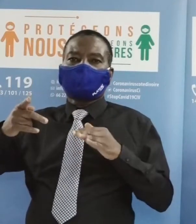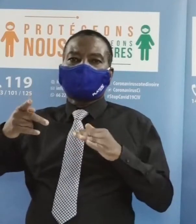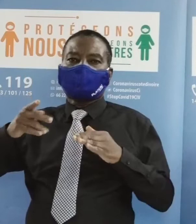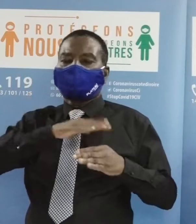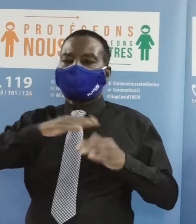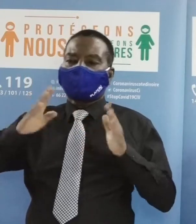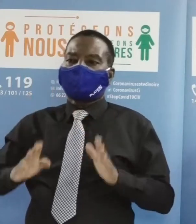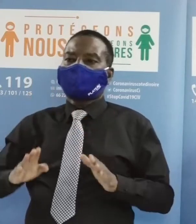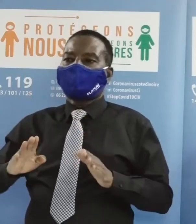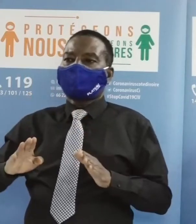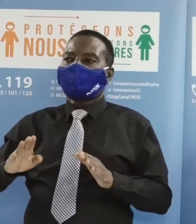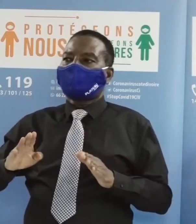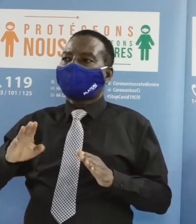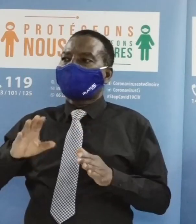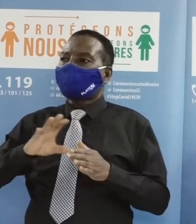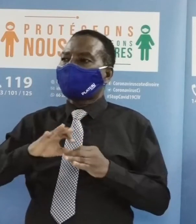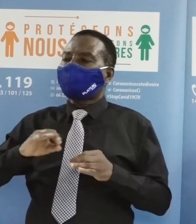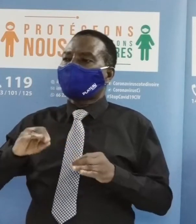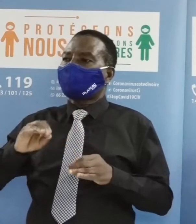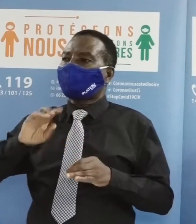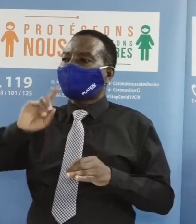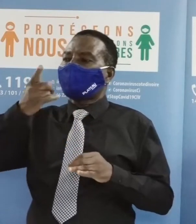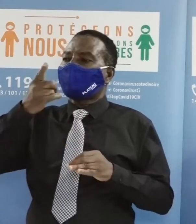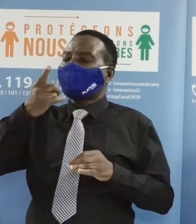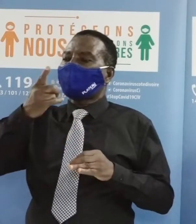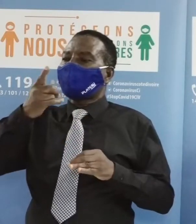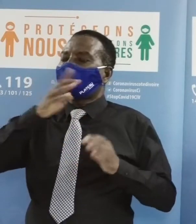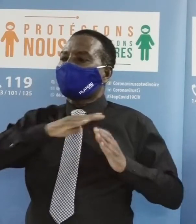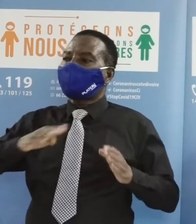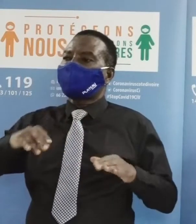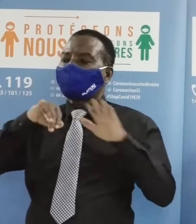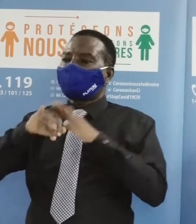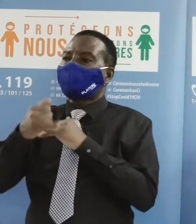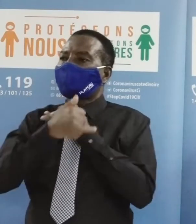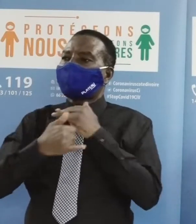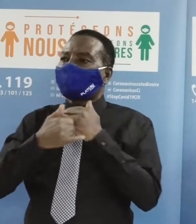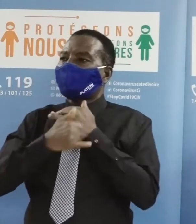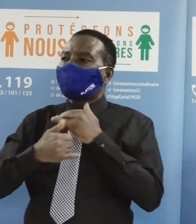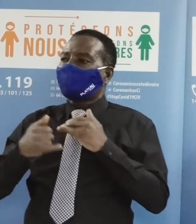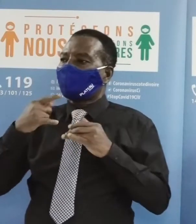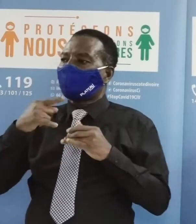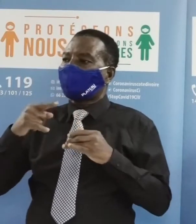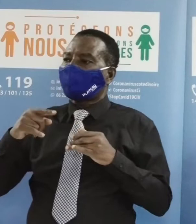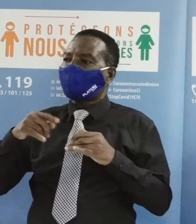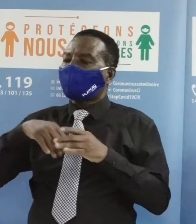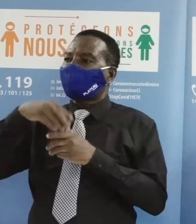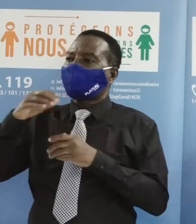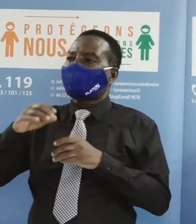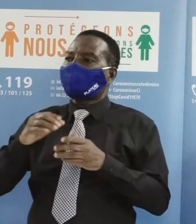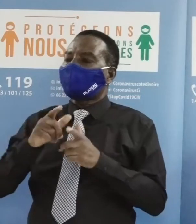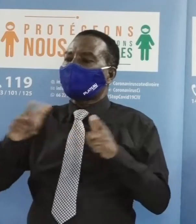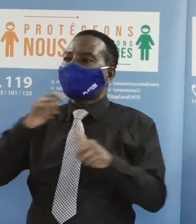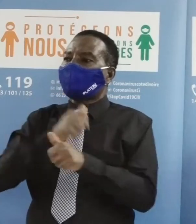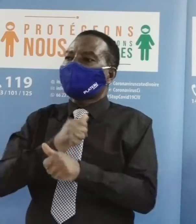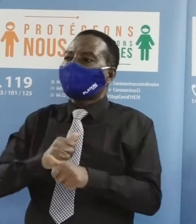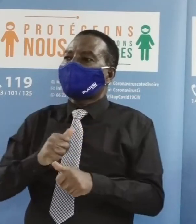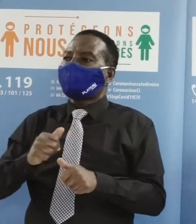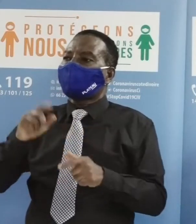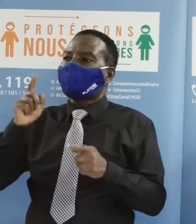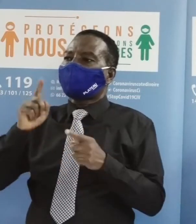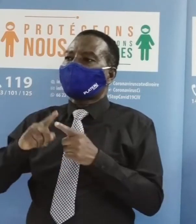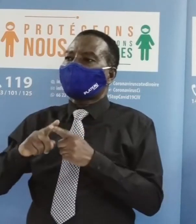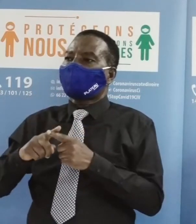brassages de ce pays est le premier maire de l'intérieur du pays a en dehors du grand abidjan à vous prêter à